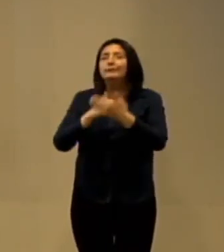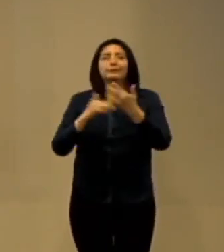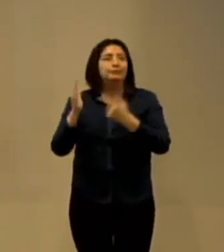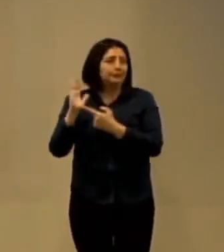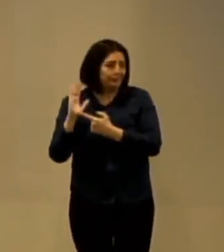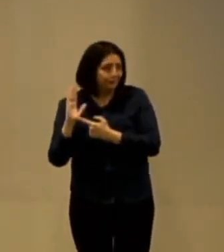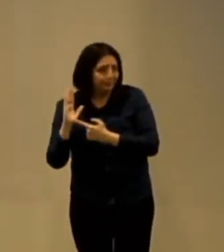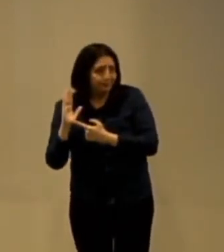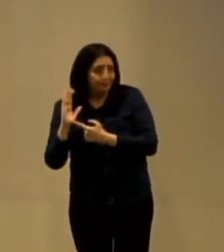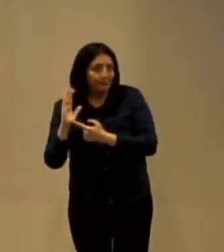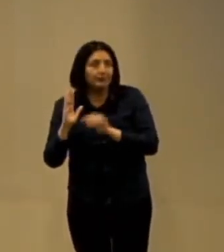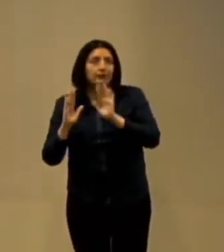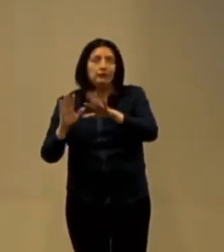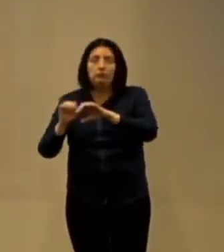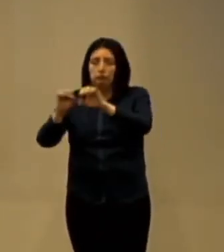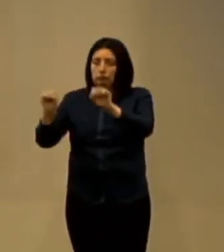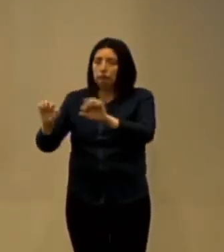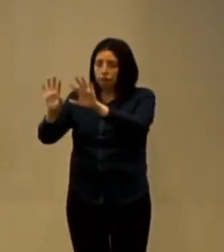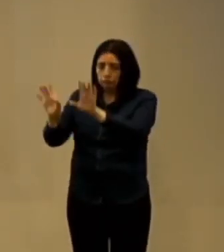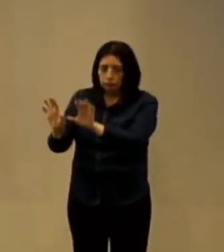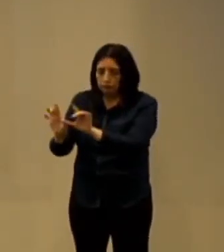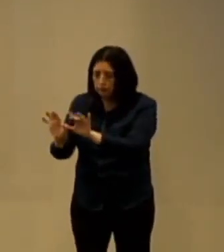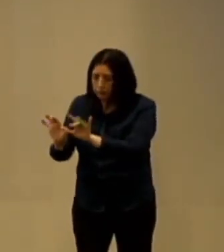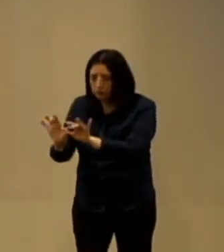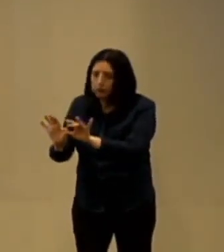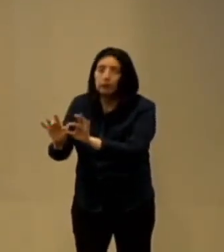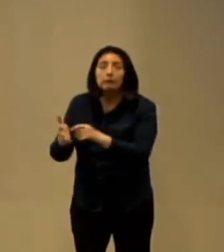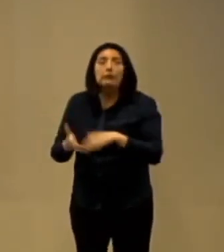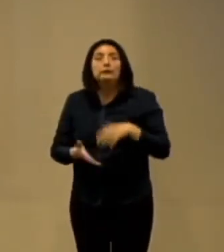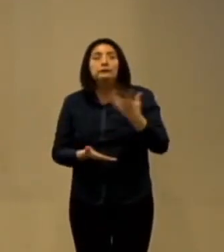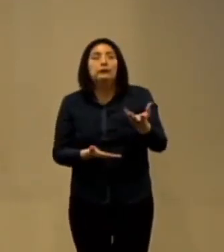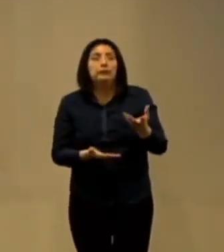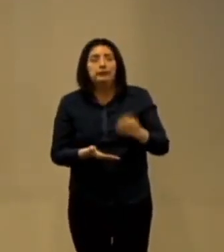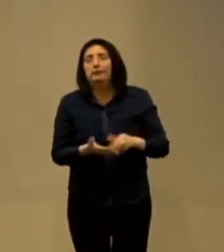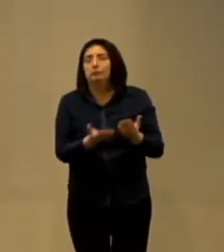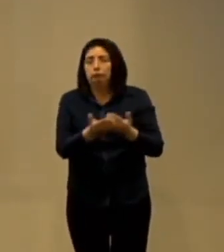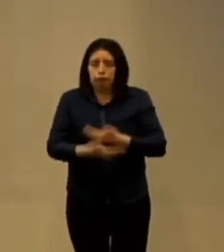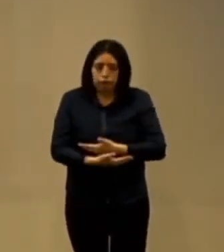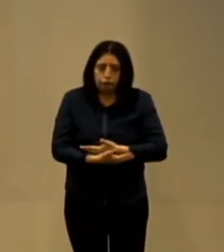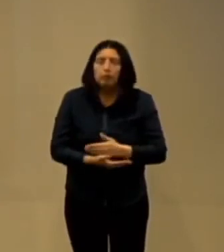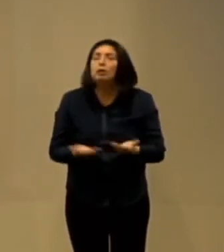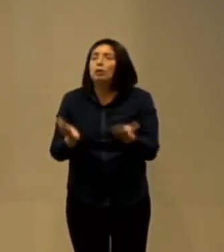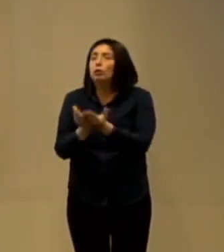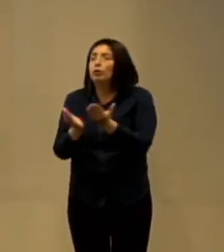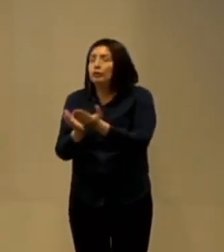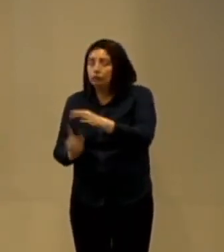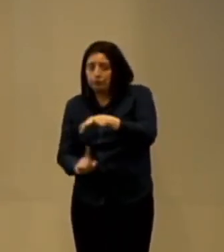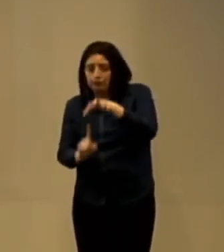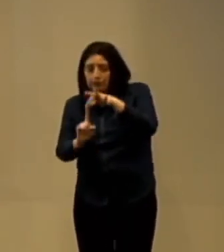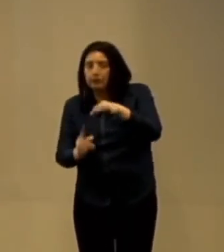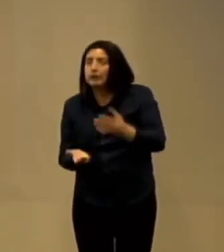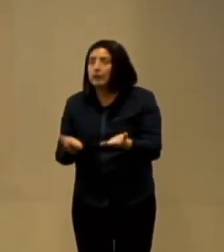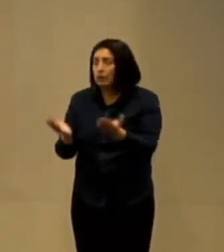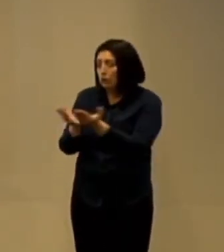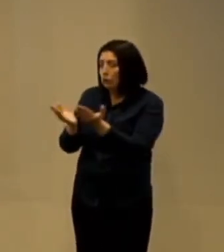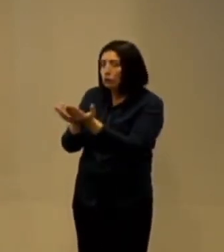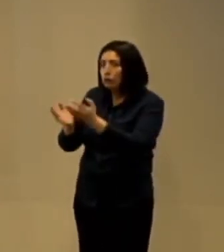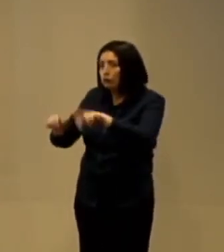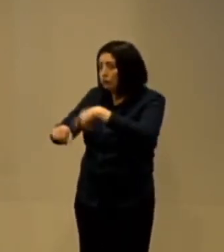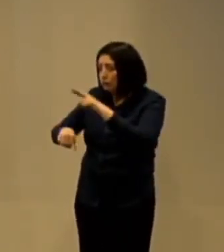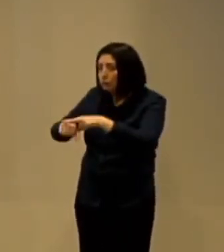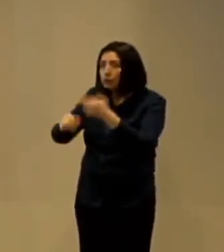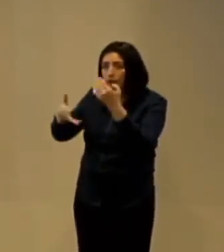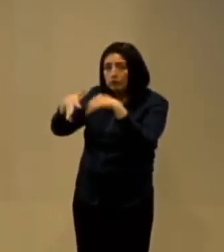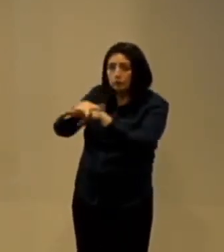¿sí? En sus sistemas tanto de programas de intervención temprana, centro de educación básica especial, educación básica regular